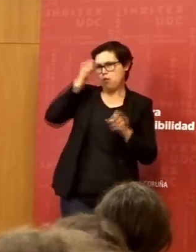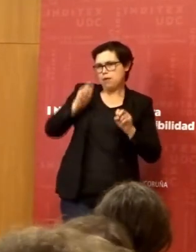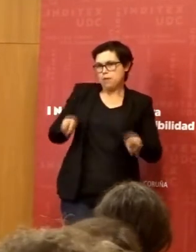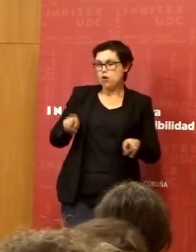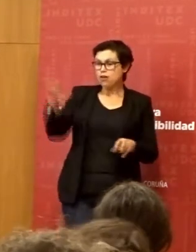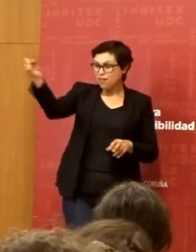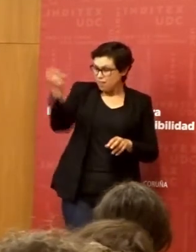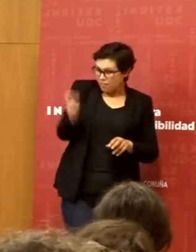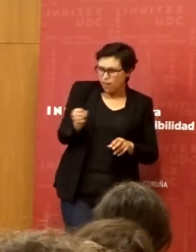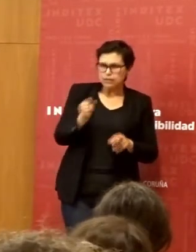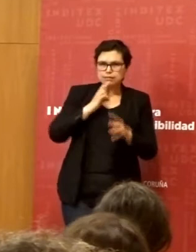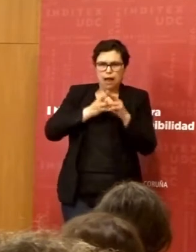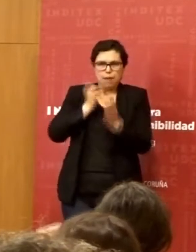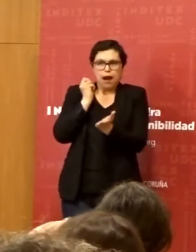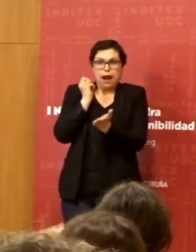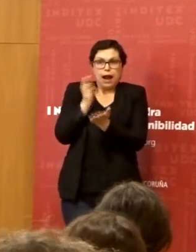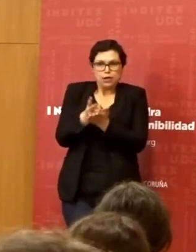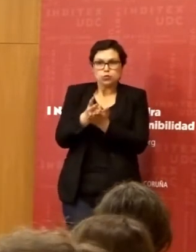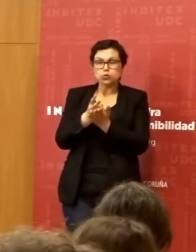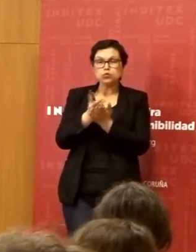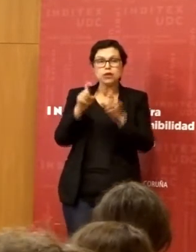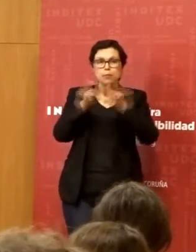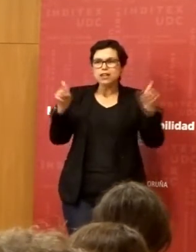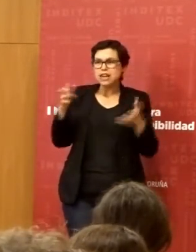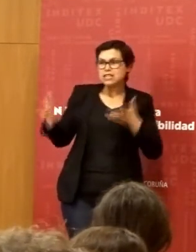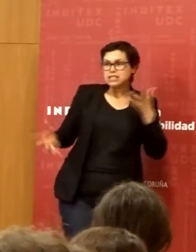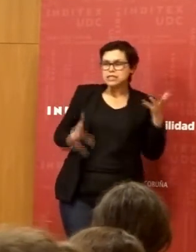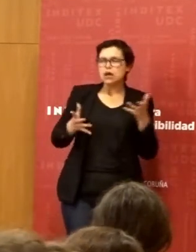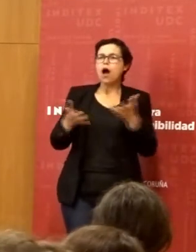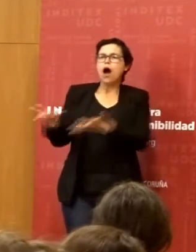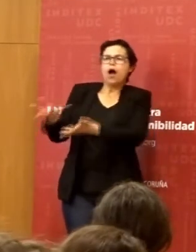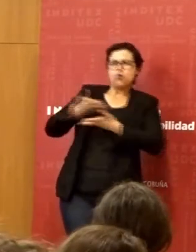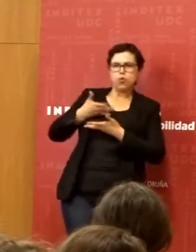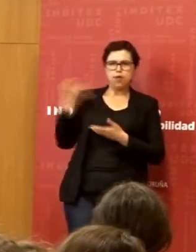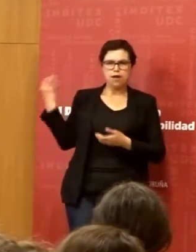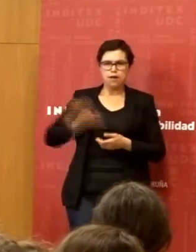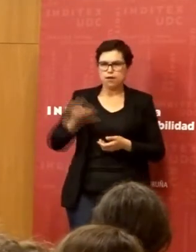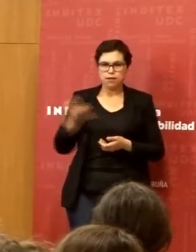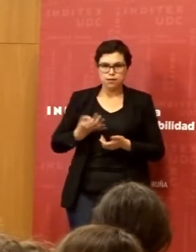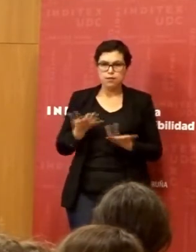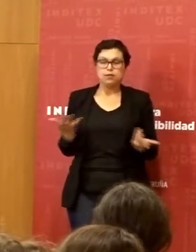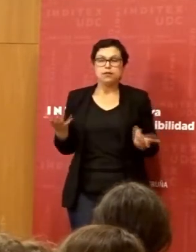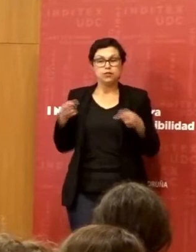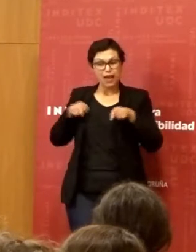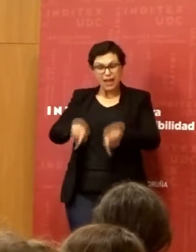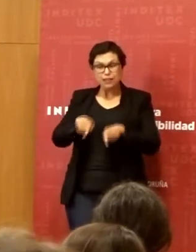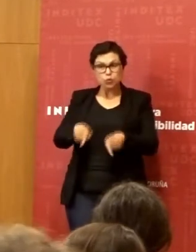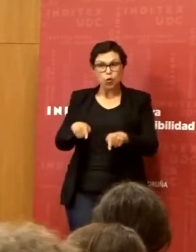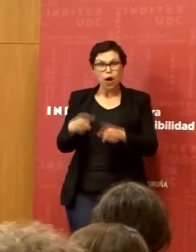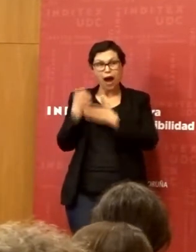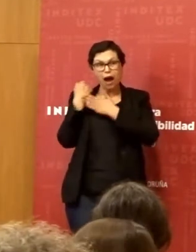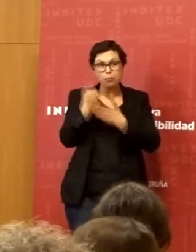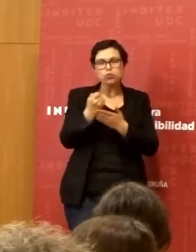siempre es un reto. Y hay que ayudar a la empresa en ese proceso, ¿no? Y esa es una tarea fundamentalmente de